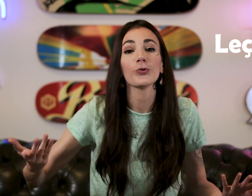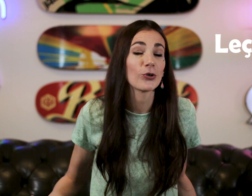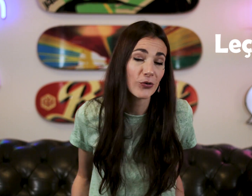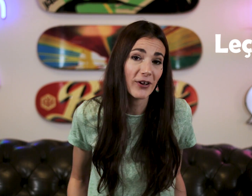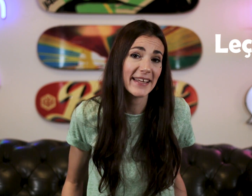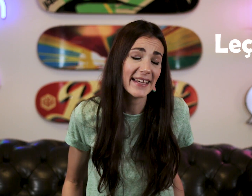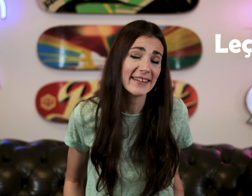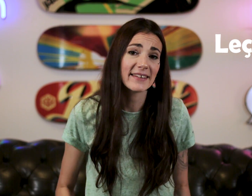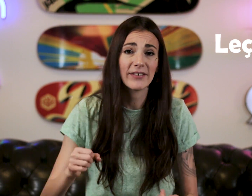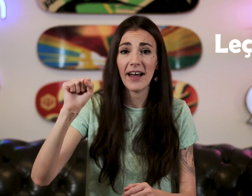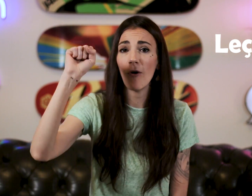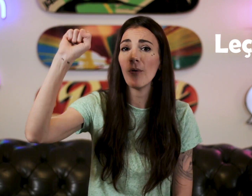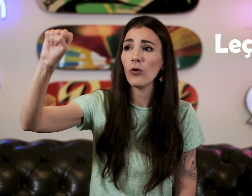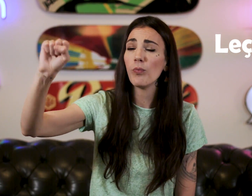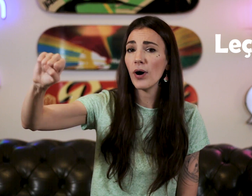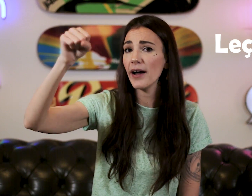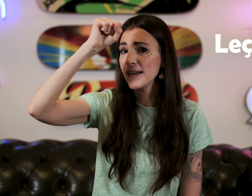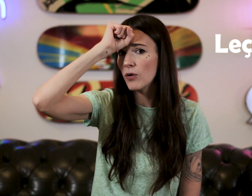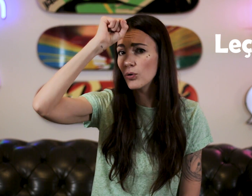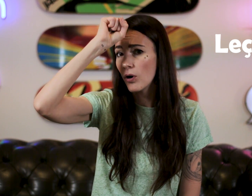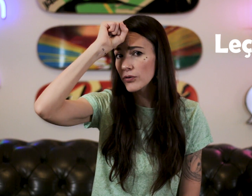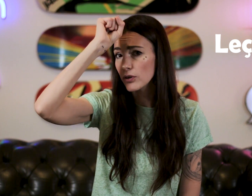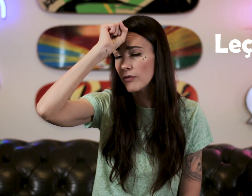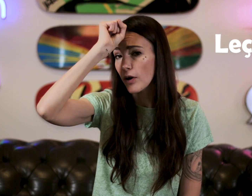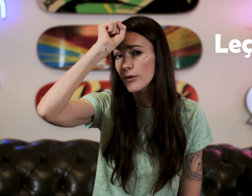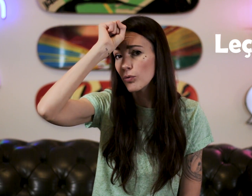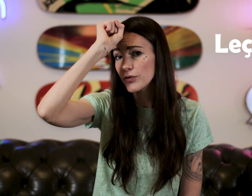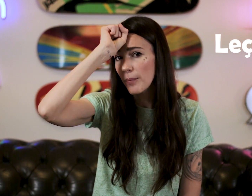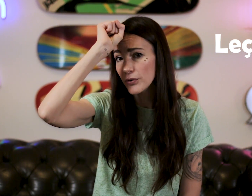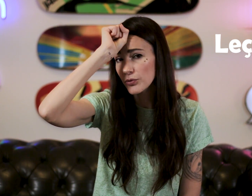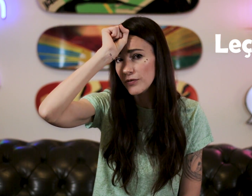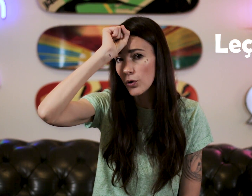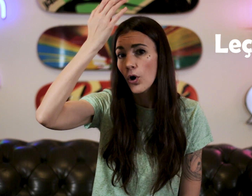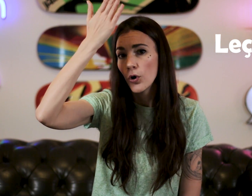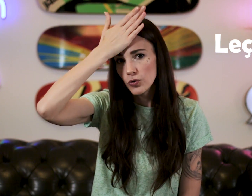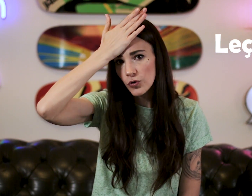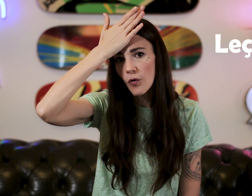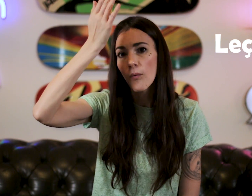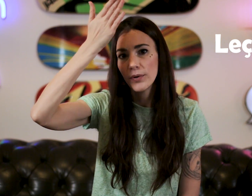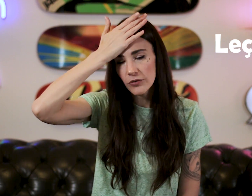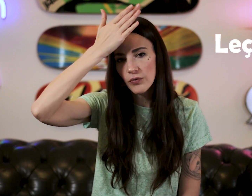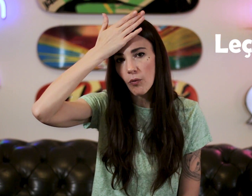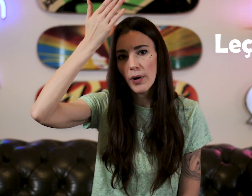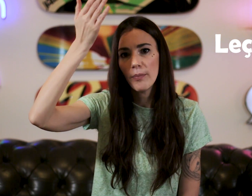se rentre dans la tête, voilà, on prend le point et on le rentre, et on le tapote au niveau du front, bien du front, pas